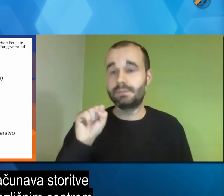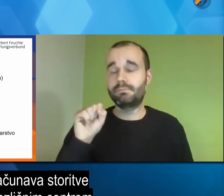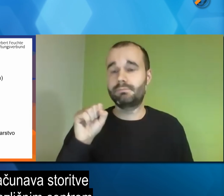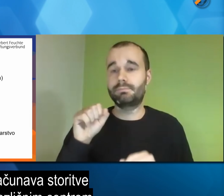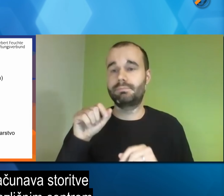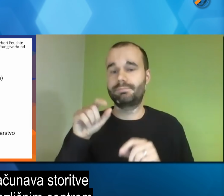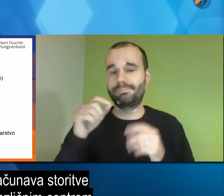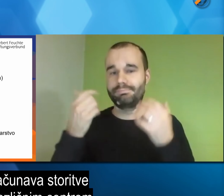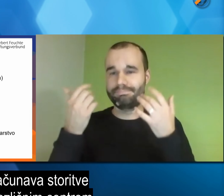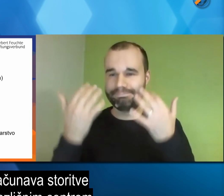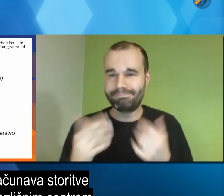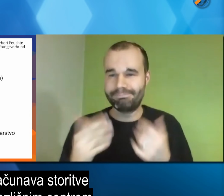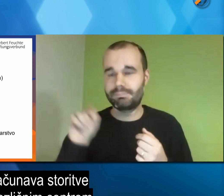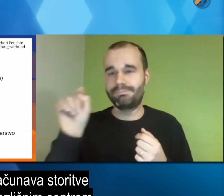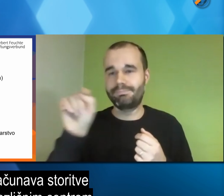HFS